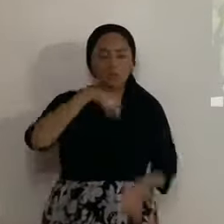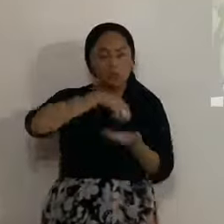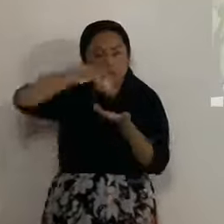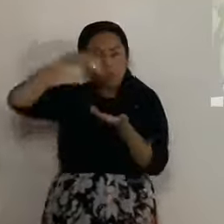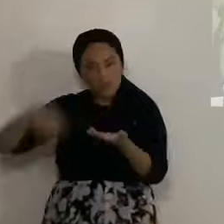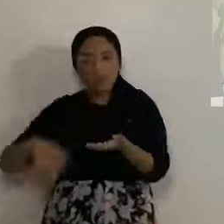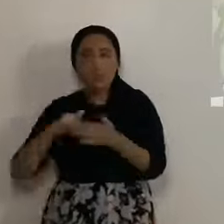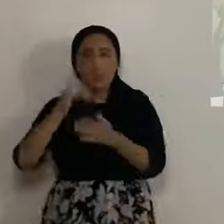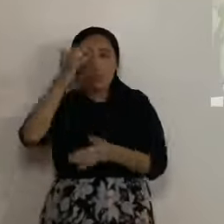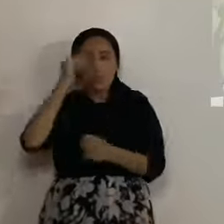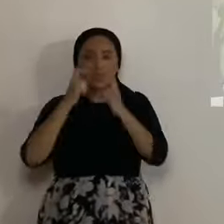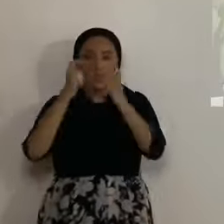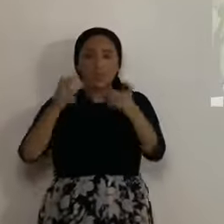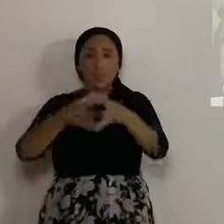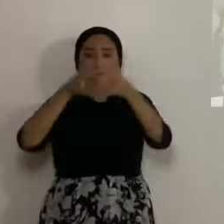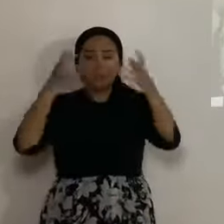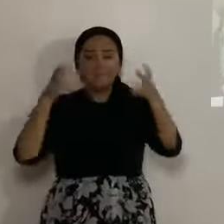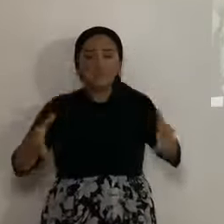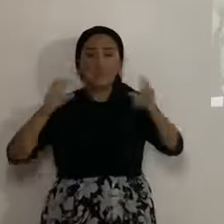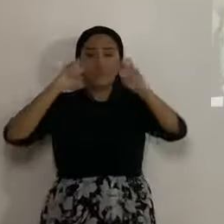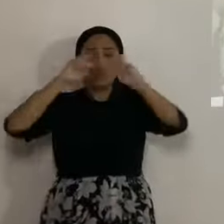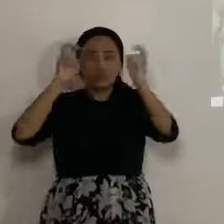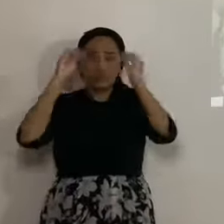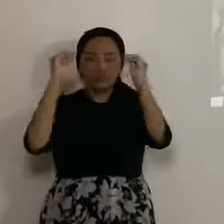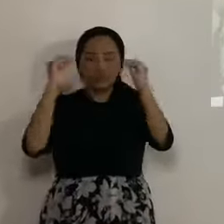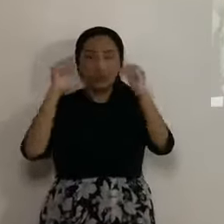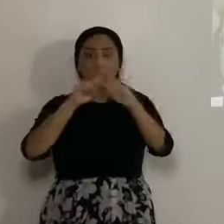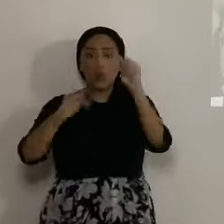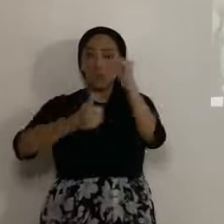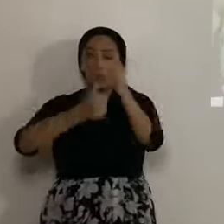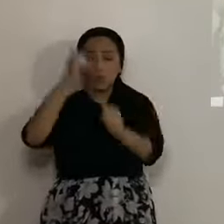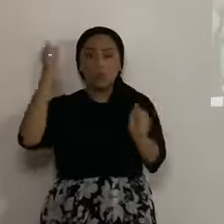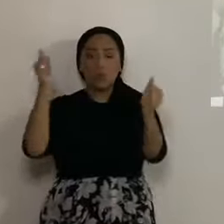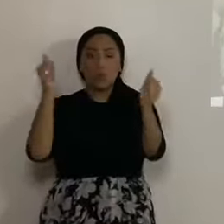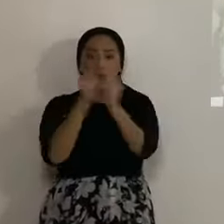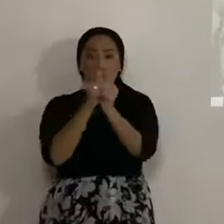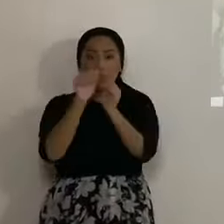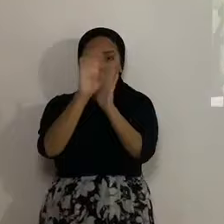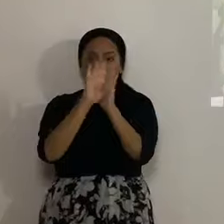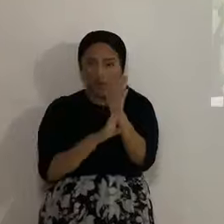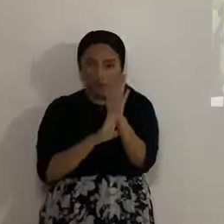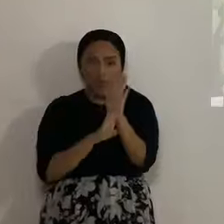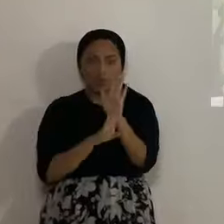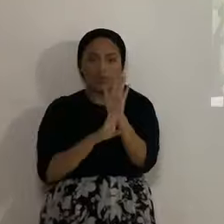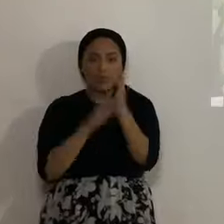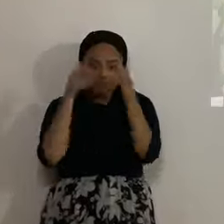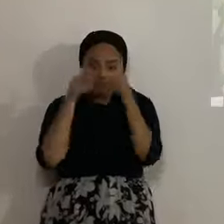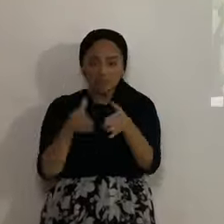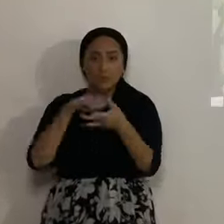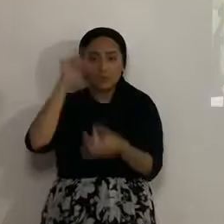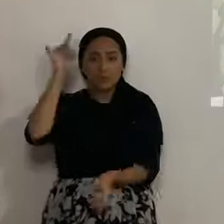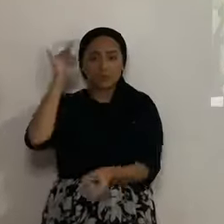a eso, por eso se dieron tantos temas médicos, pero sobre todo con la Biblia, el aspecto espiritual,